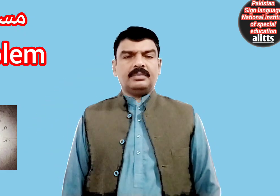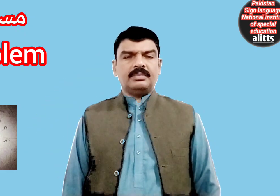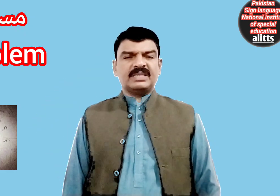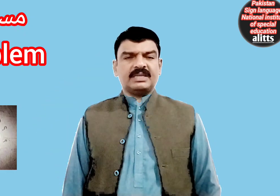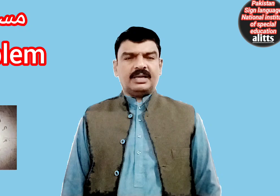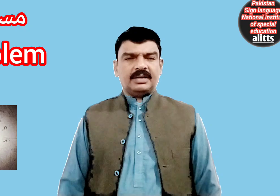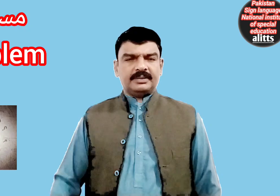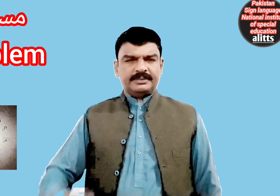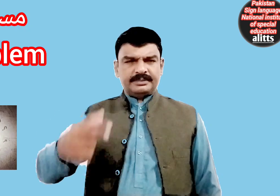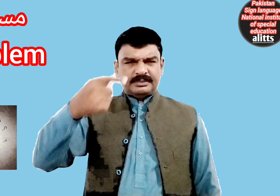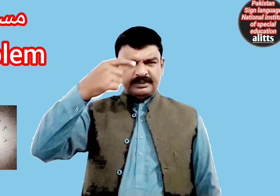मसला,